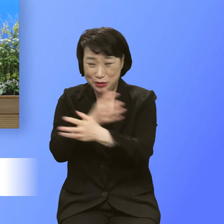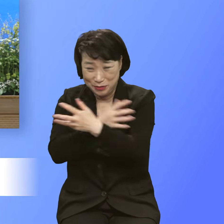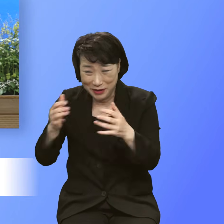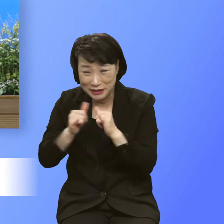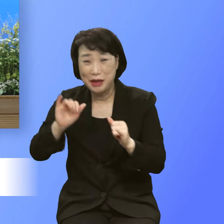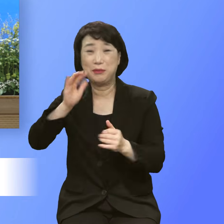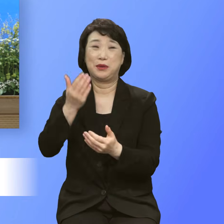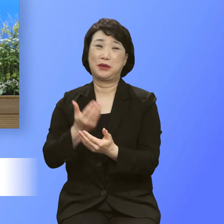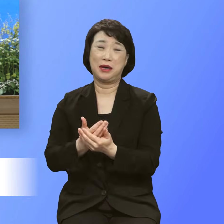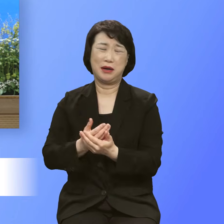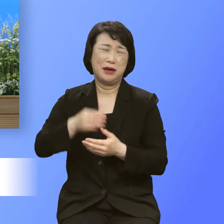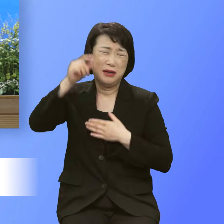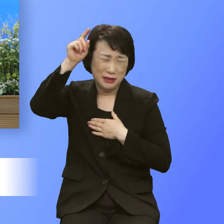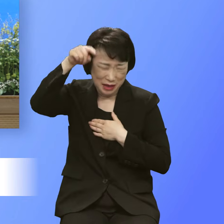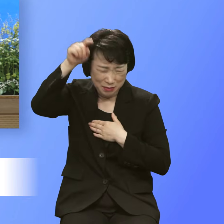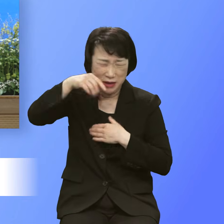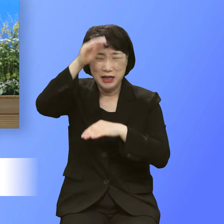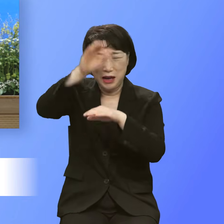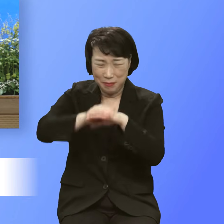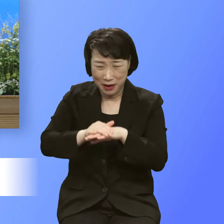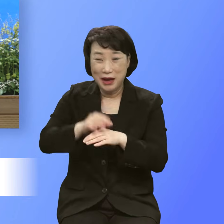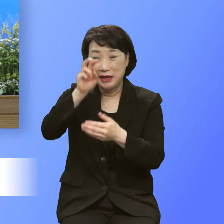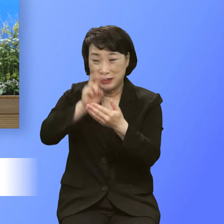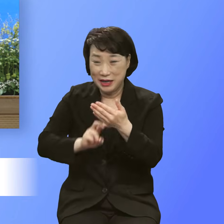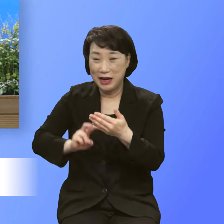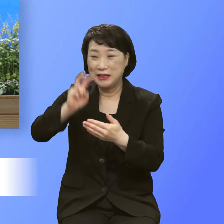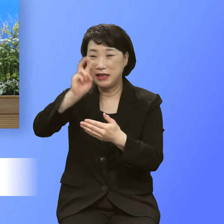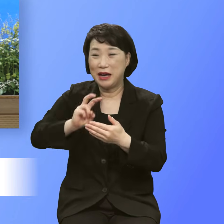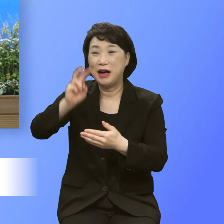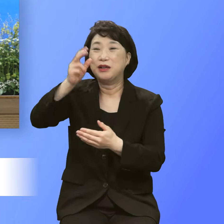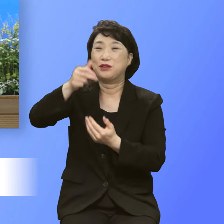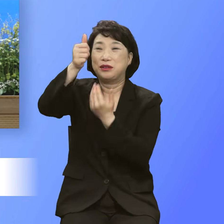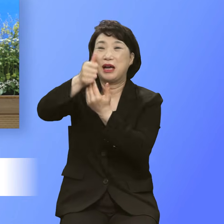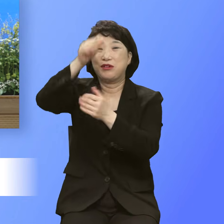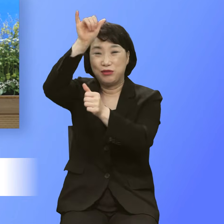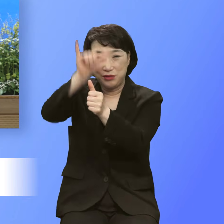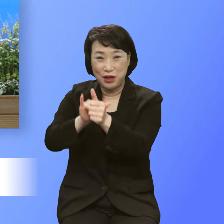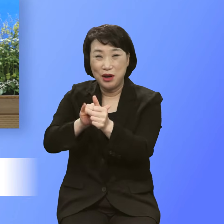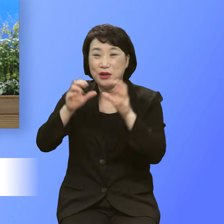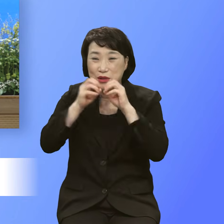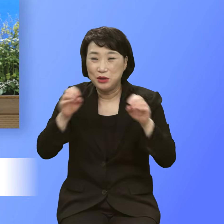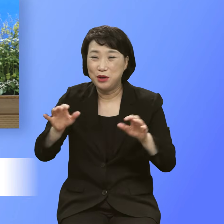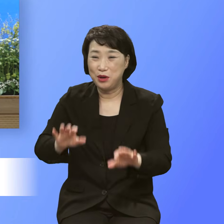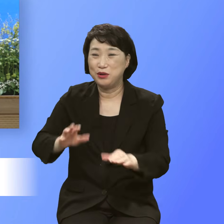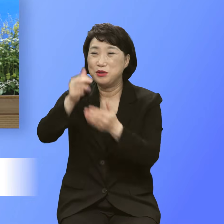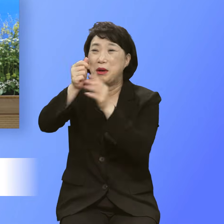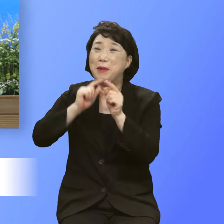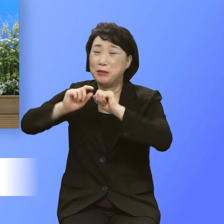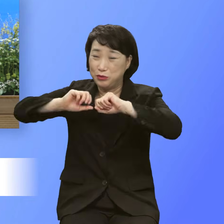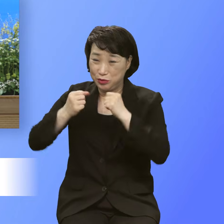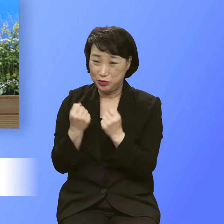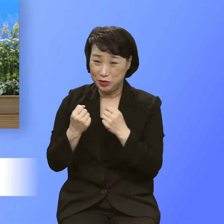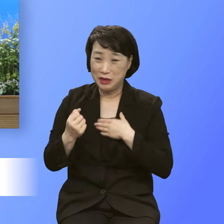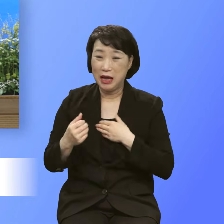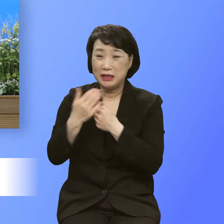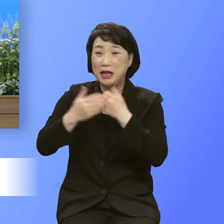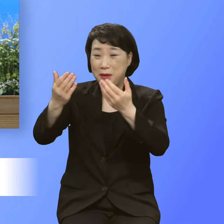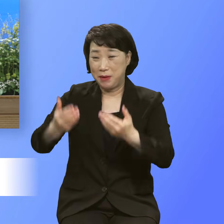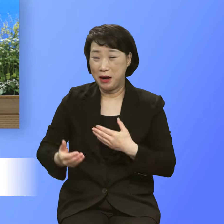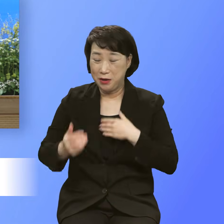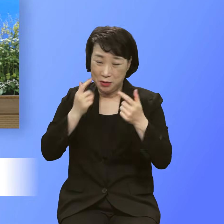일하여 주시옵소서. 날마다 예배로 찬양으로 또 주님께 충성으로 전도로 주님 말씀 순종함으로 내가 받은